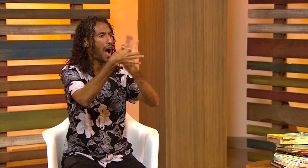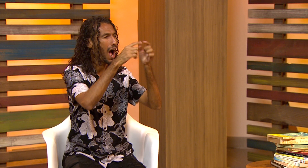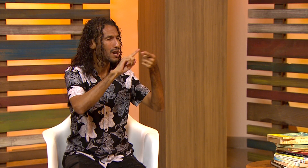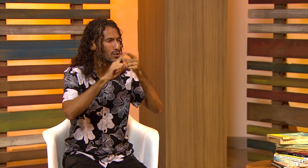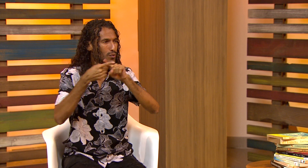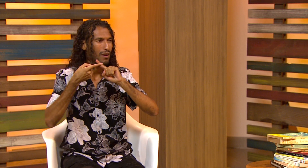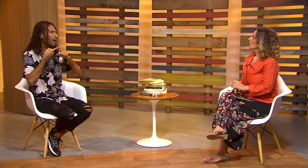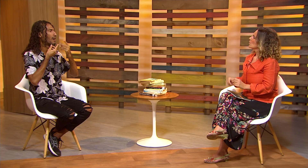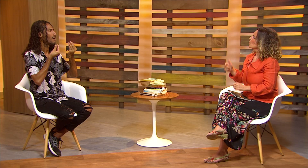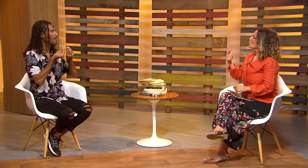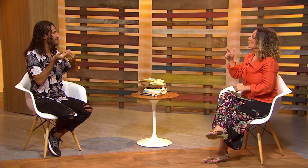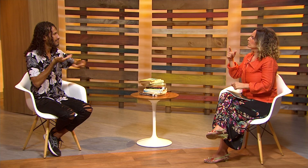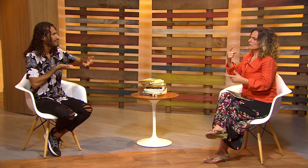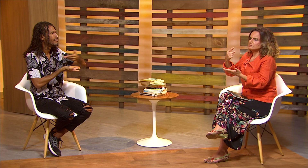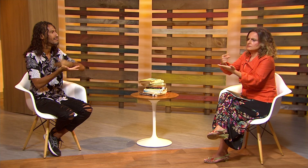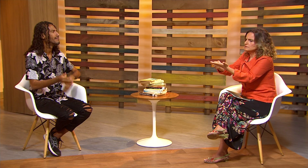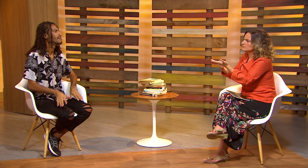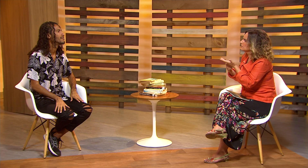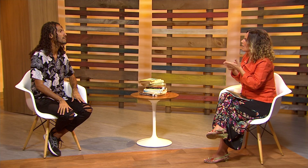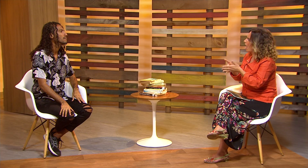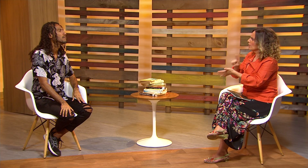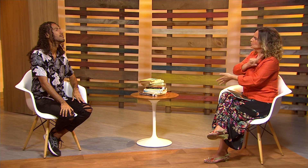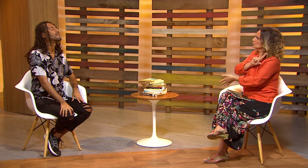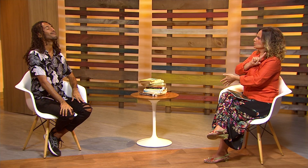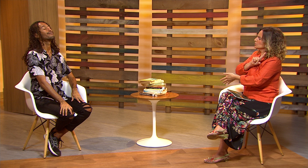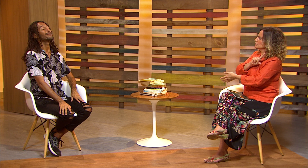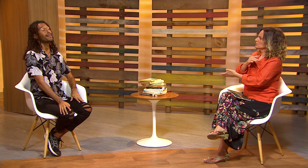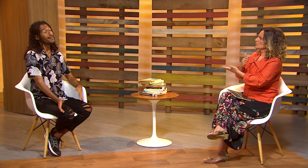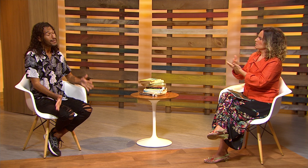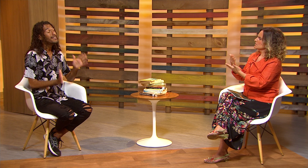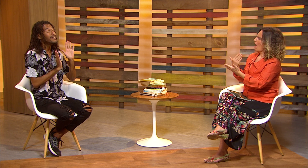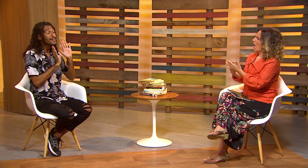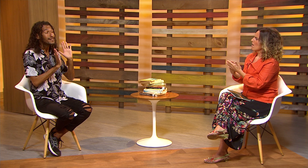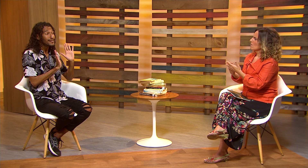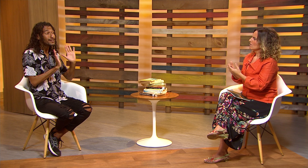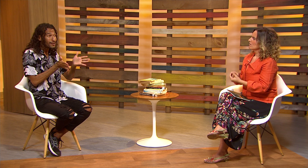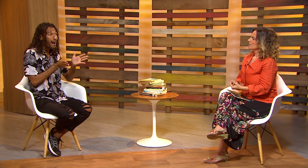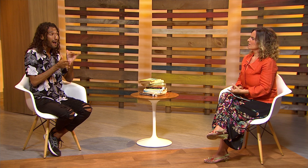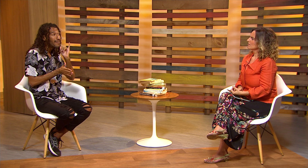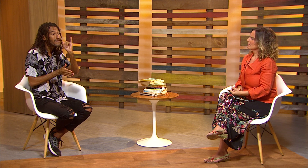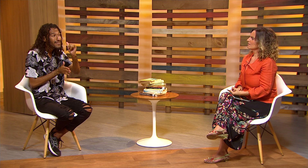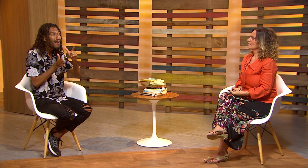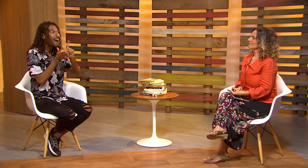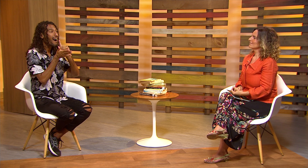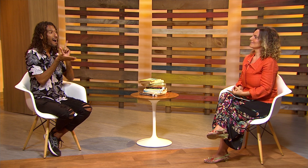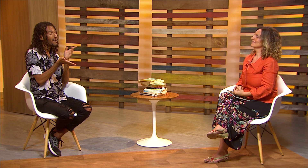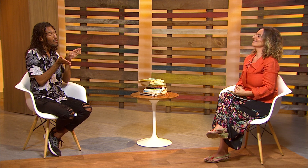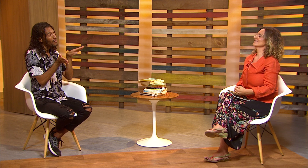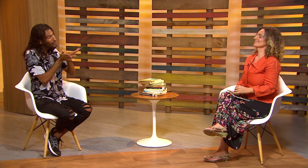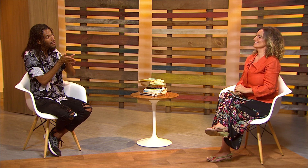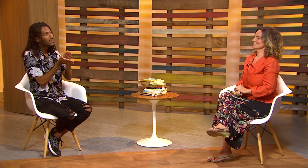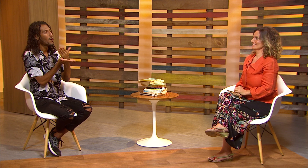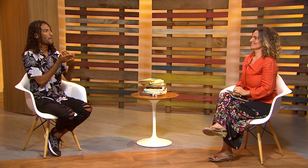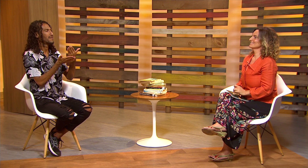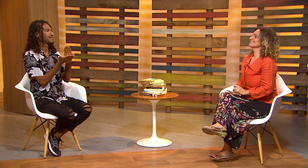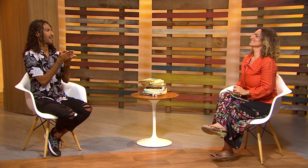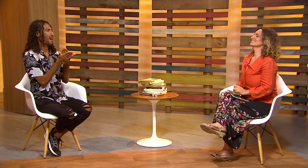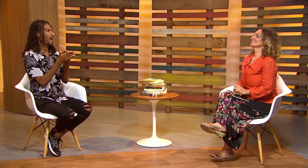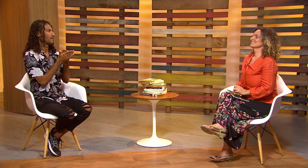nesse pedaço Não tem nenhuma organização antes das aulas? Então, falamos antes, né, para a gente poder ter